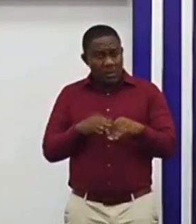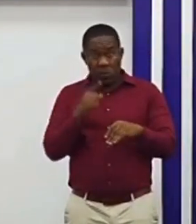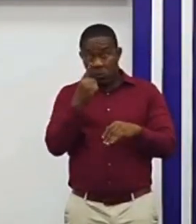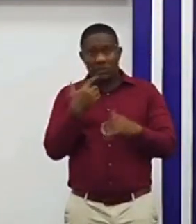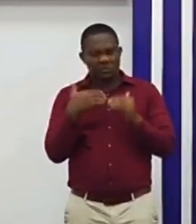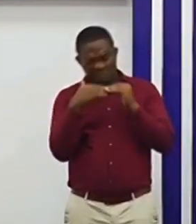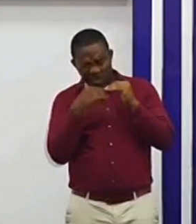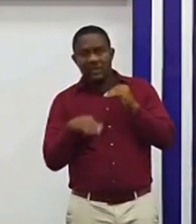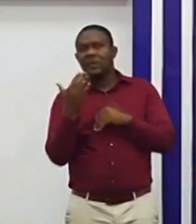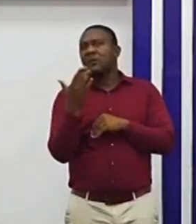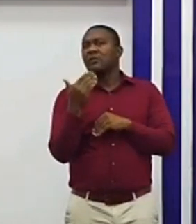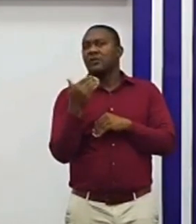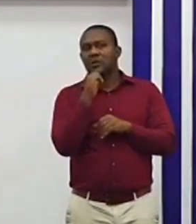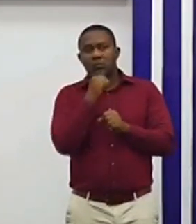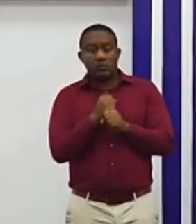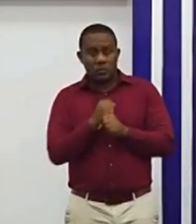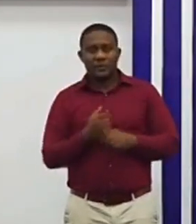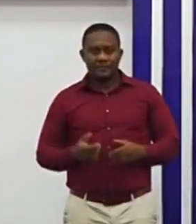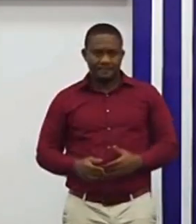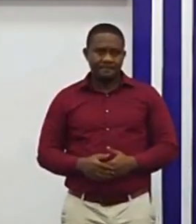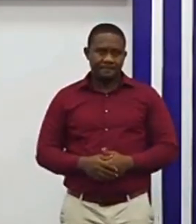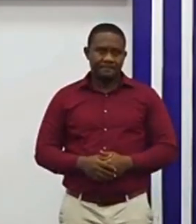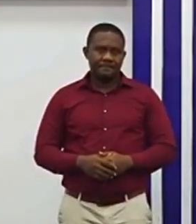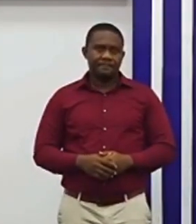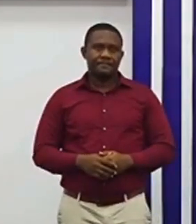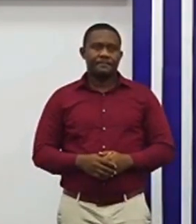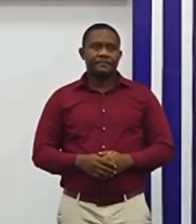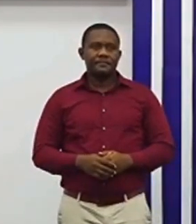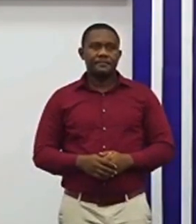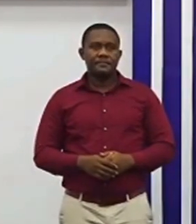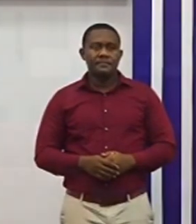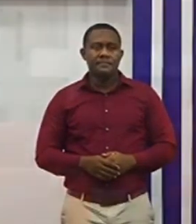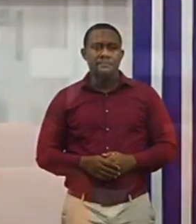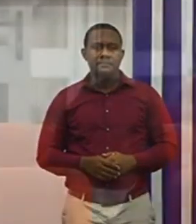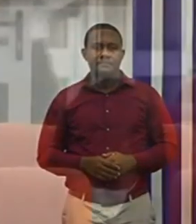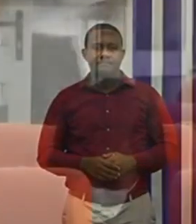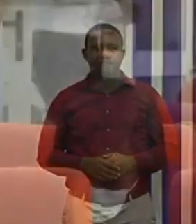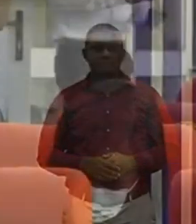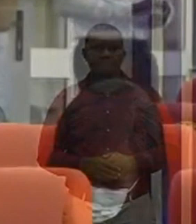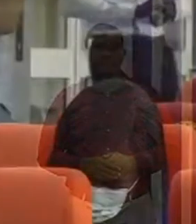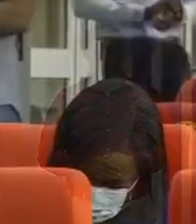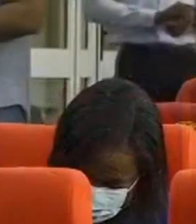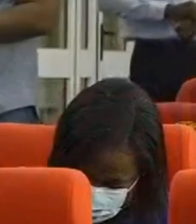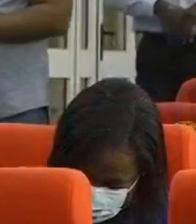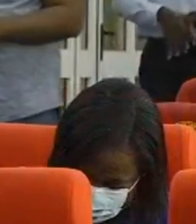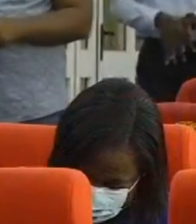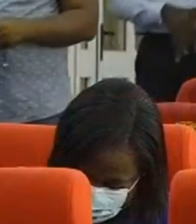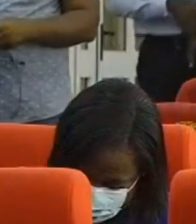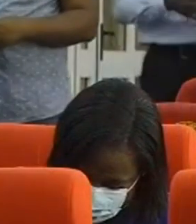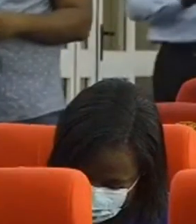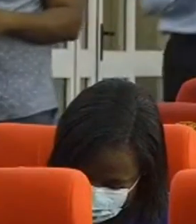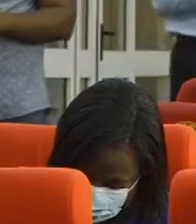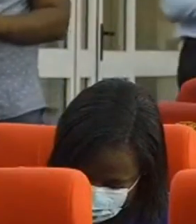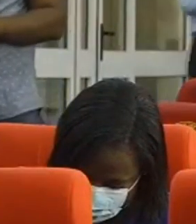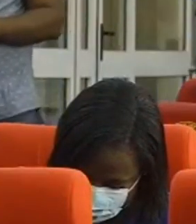ne paaba pie ka zaa lantaa e lezar ane pie ne bonyeni. Volta Region naŋ taa